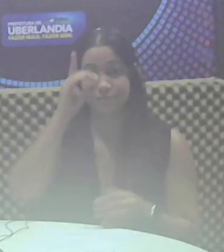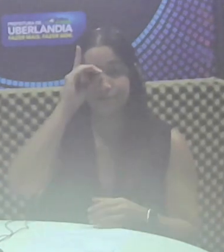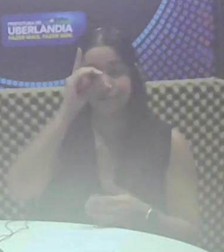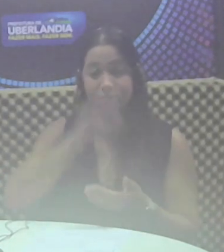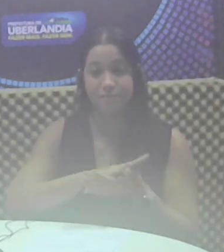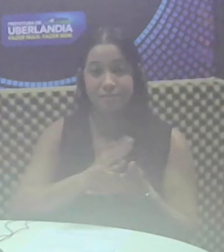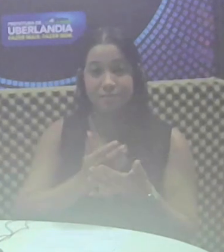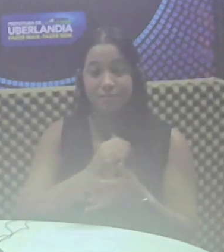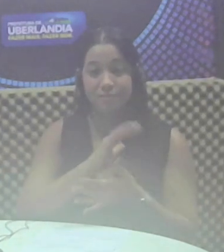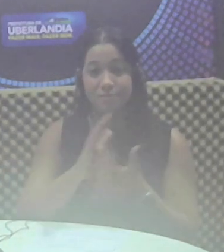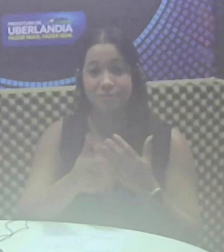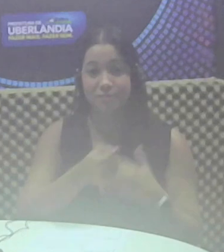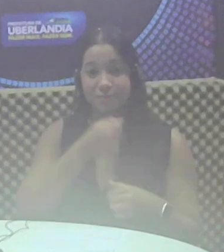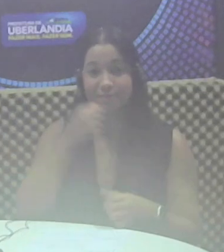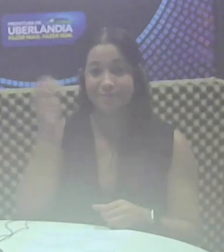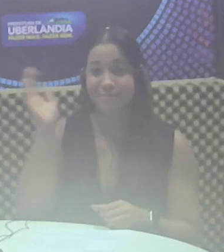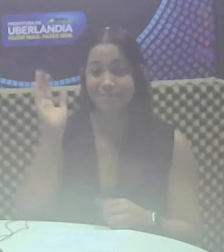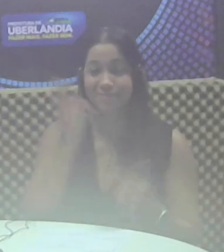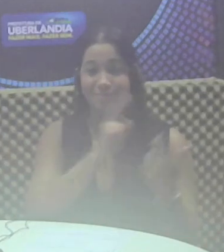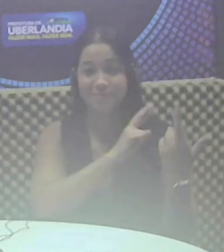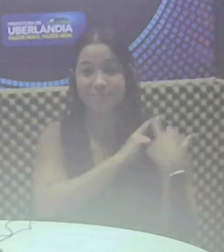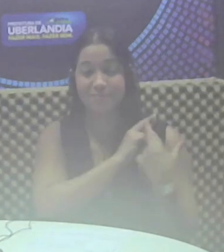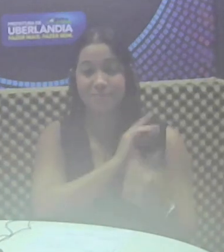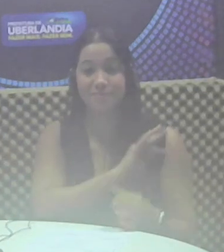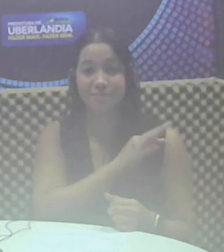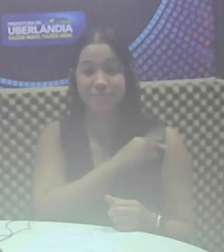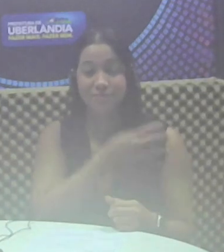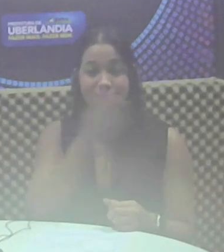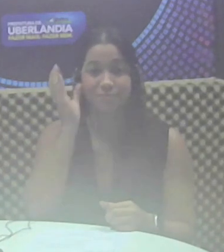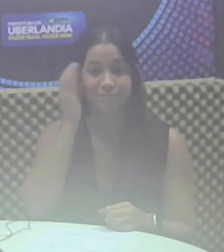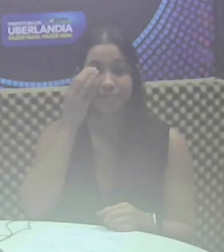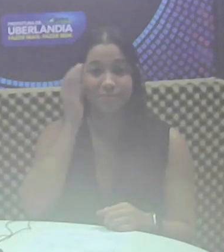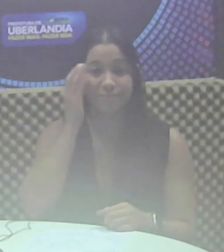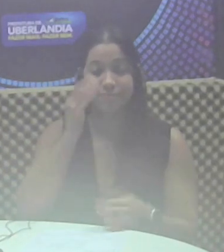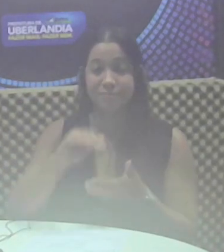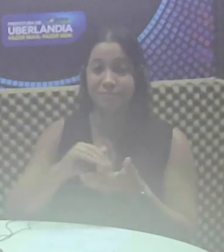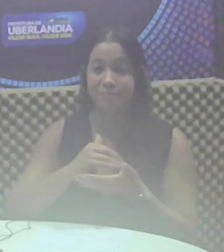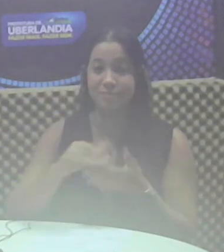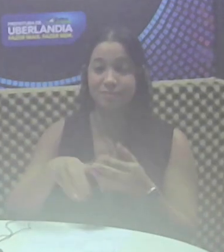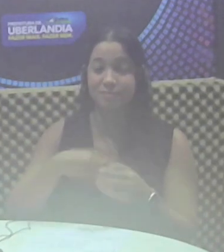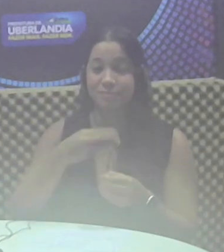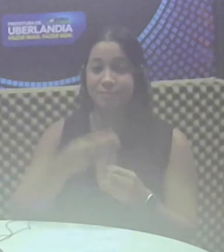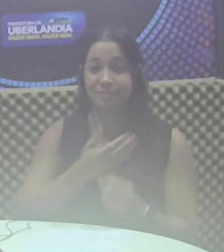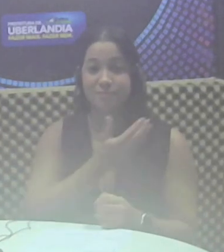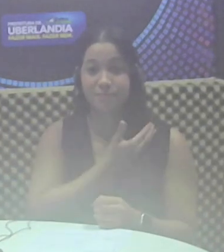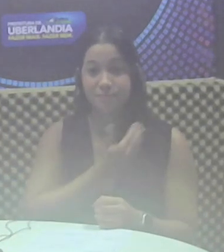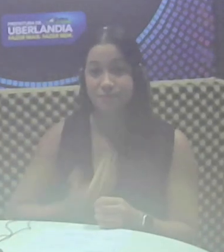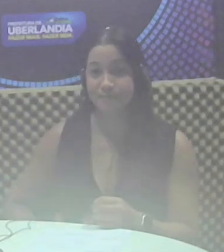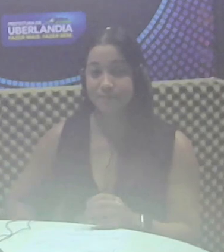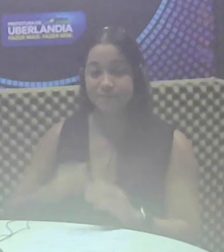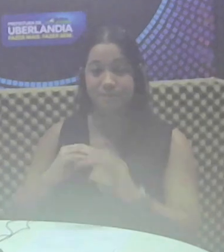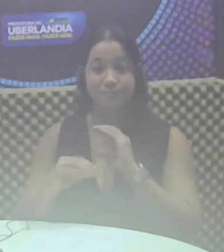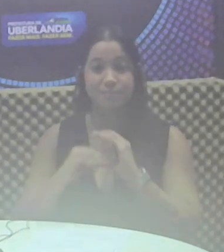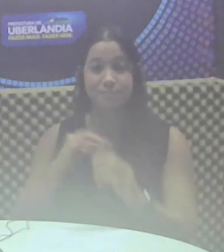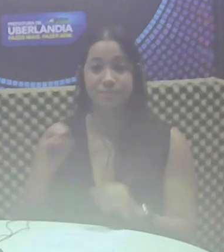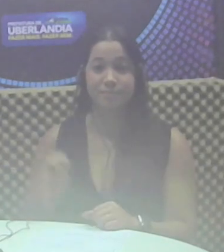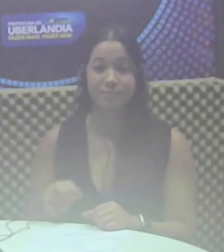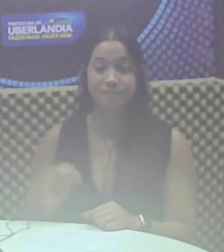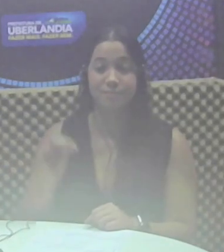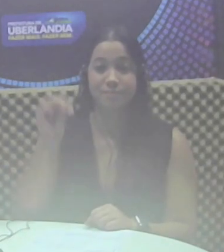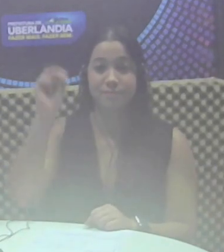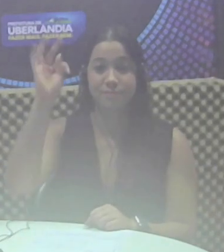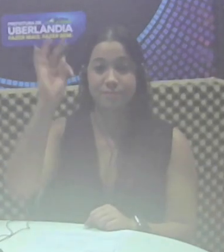Aires. Tradução em Libras, Amanda Valentim. Responsável técnico, Cristiano Silva. Secretário Municipal de Governo e